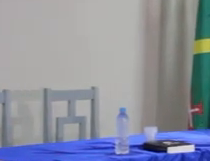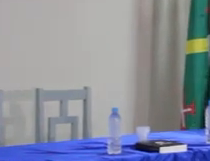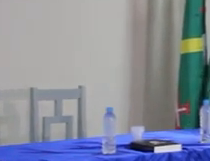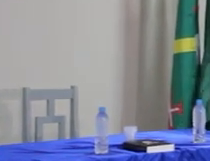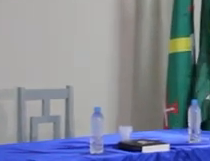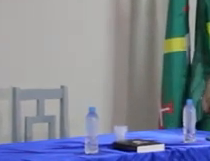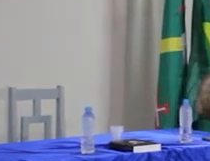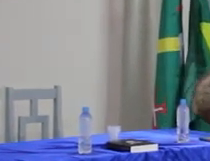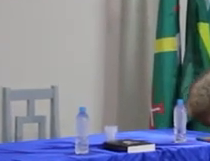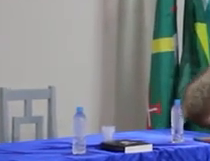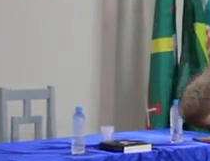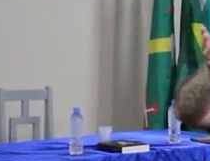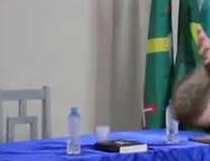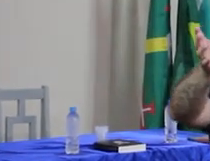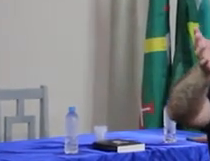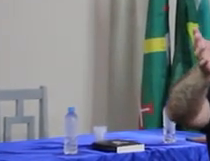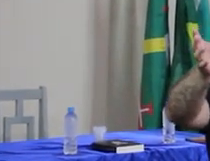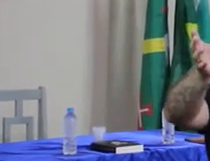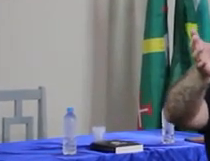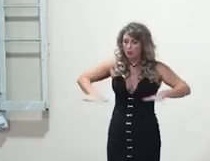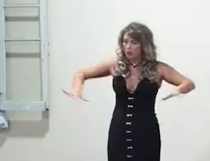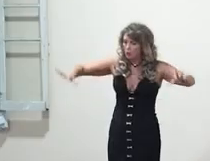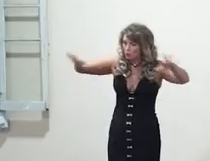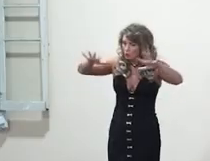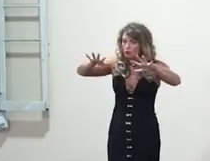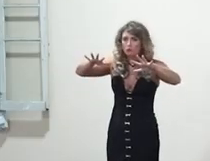espetaculares naquele local.